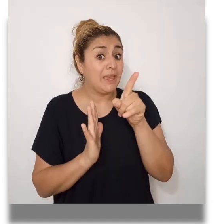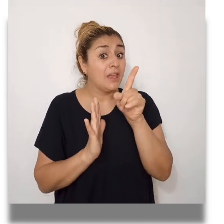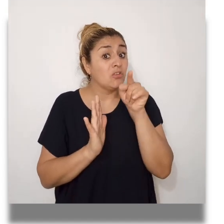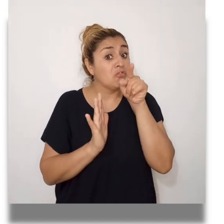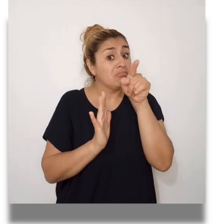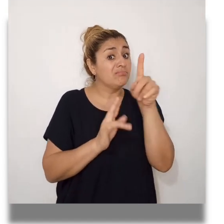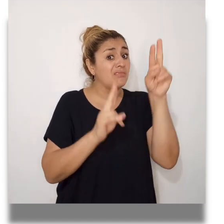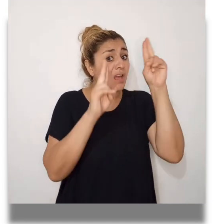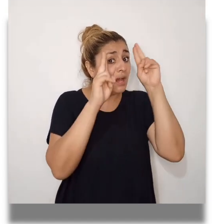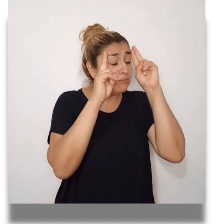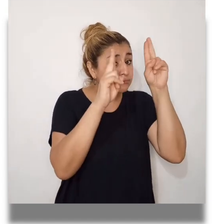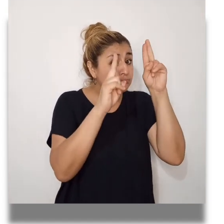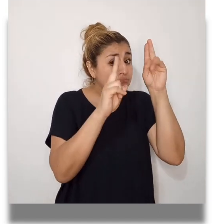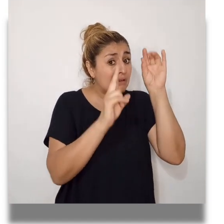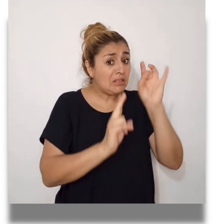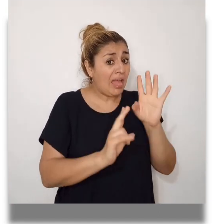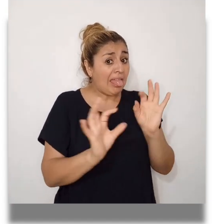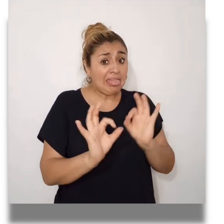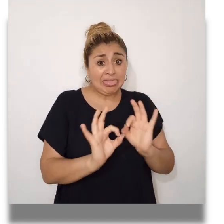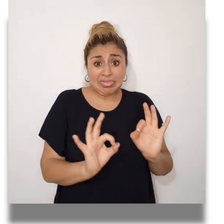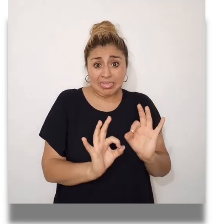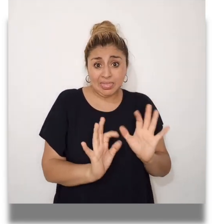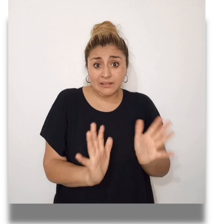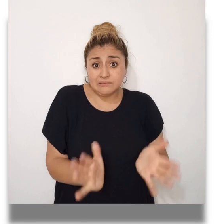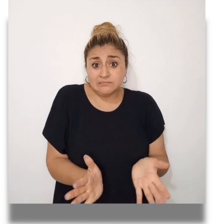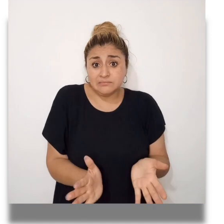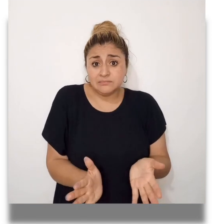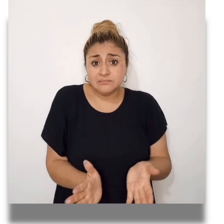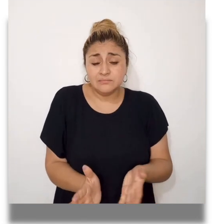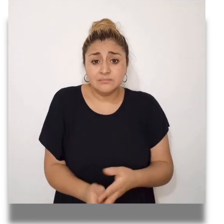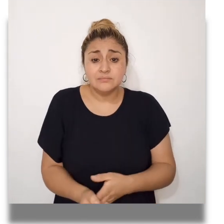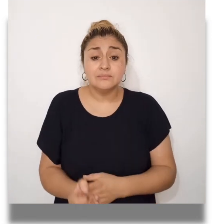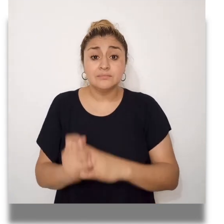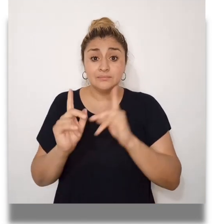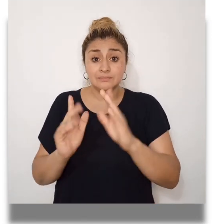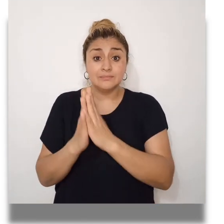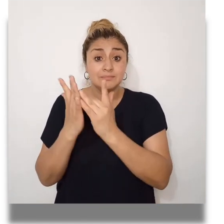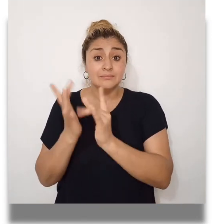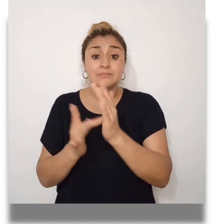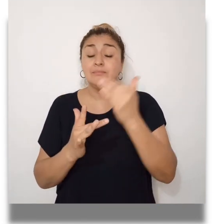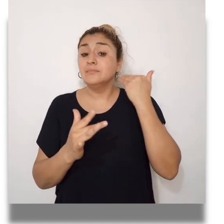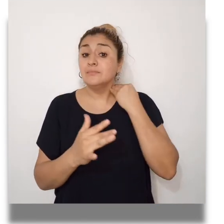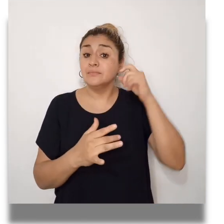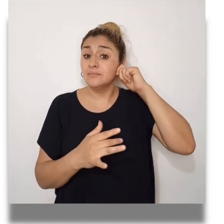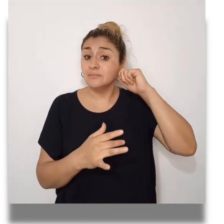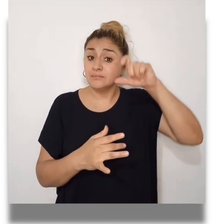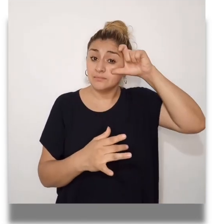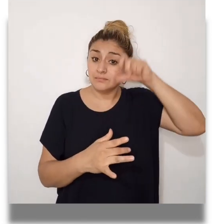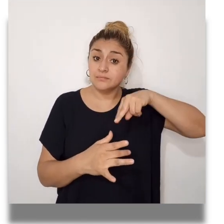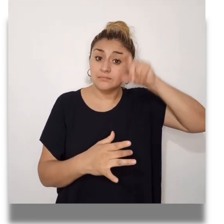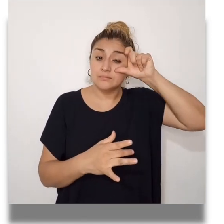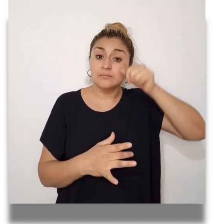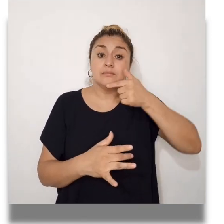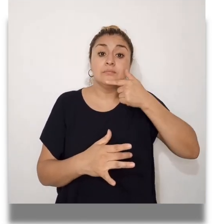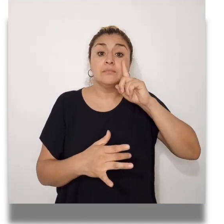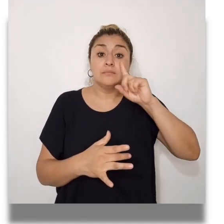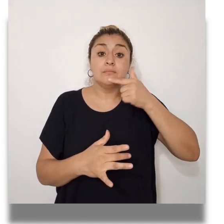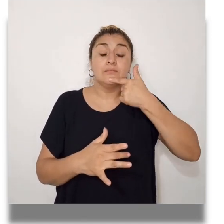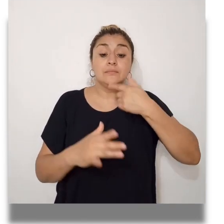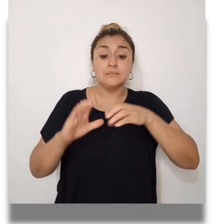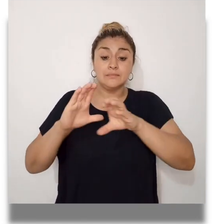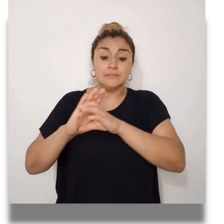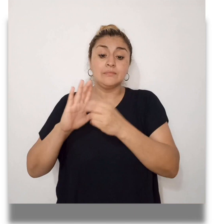Dios. Dans Genèse chapitre 3 verset 10, il dit: En Génesis capítulo 3 versículo 10